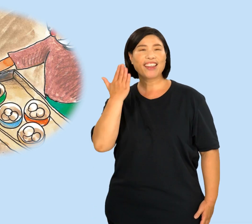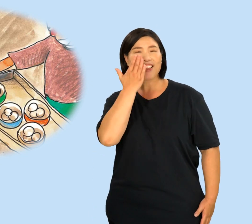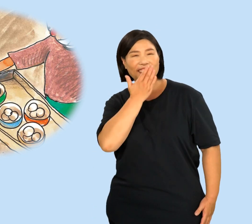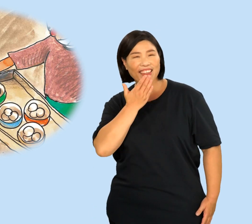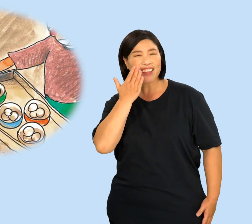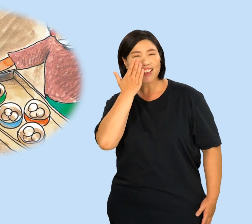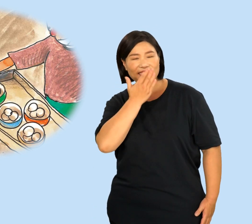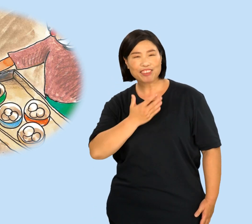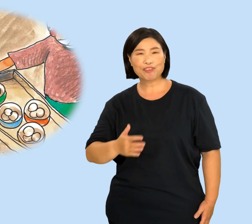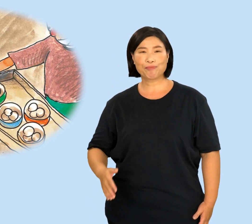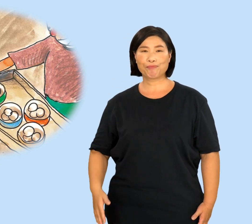甜。